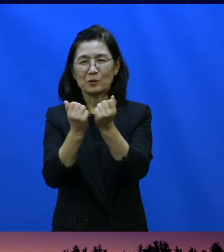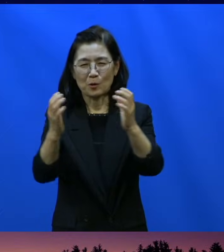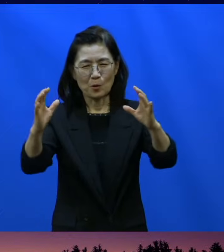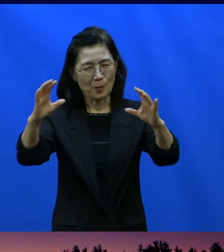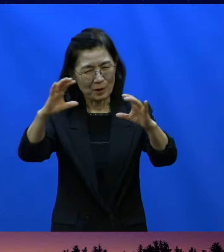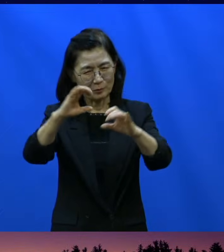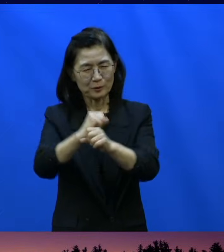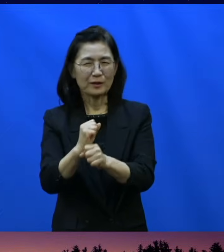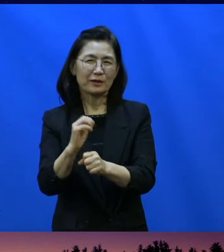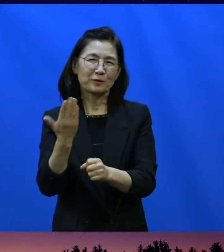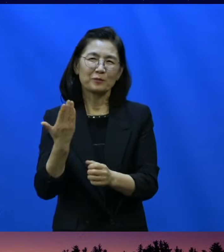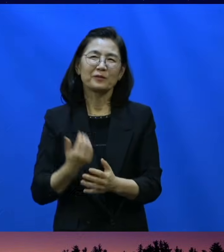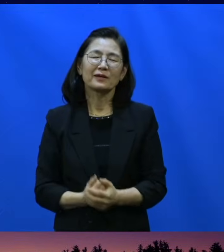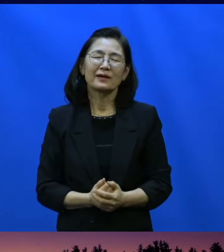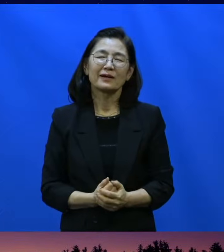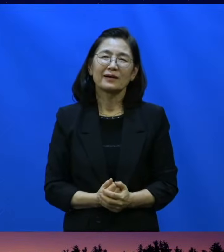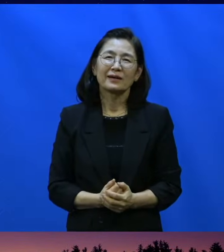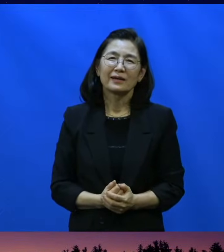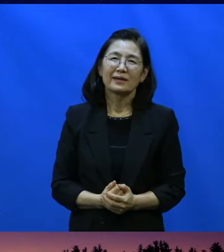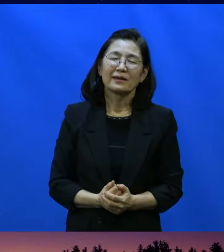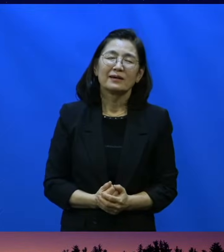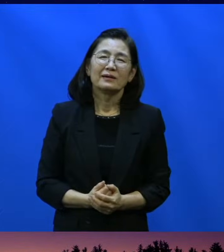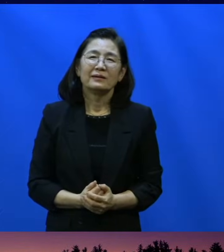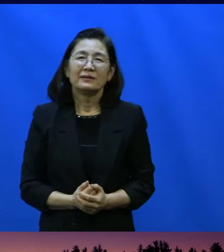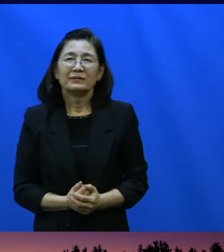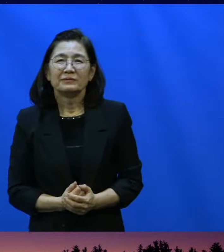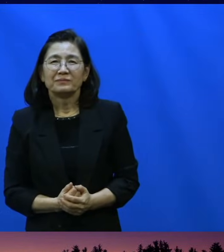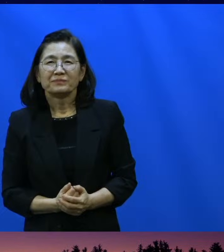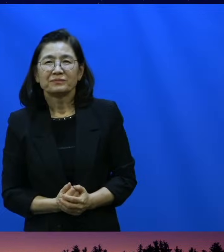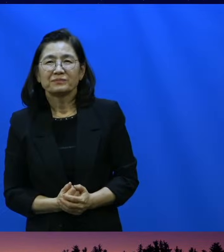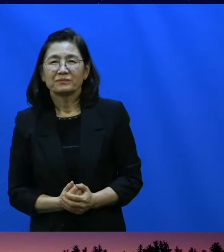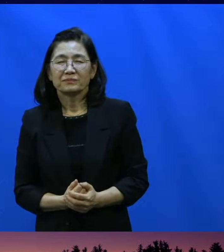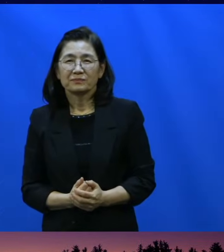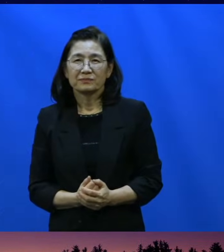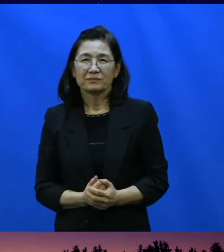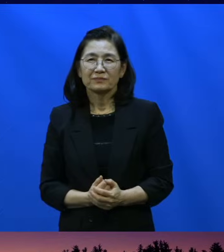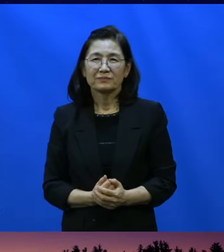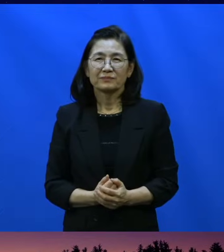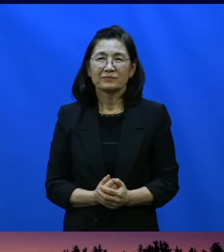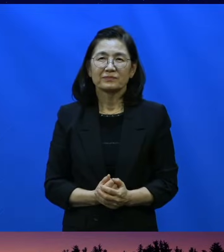준비를 해서 이제 마무리할게요.